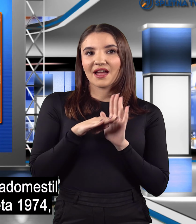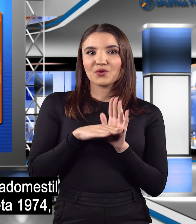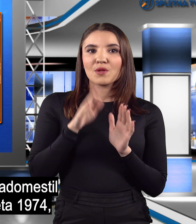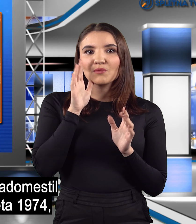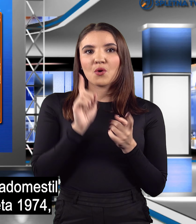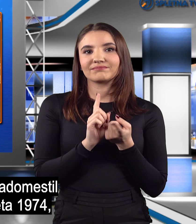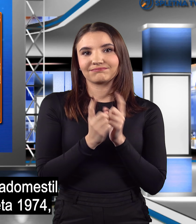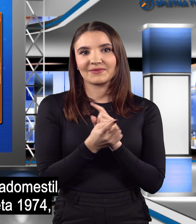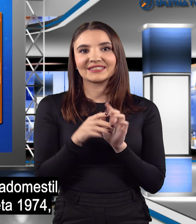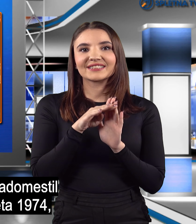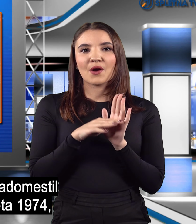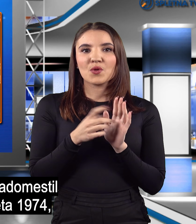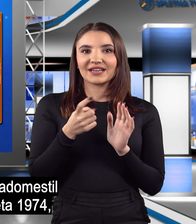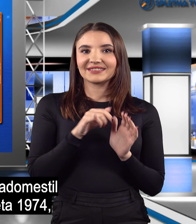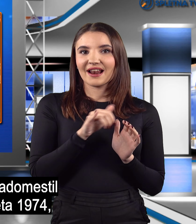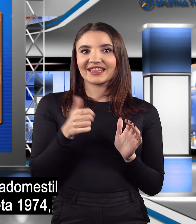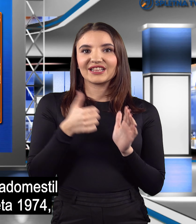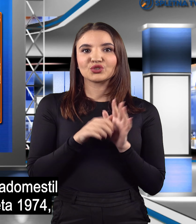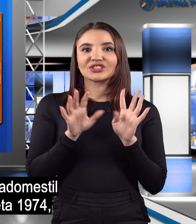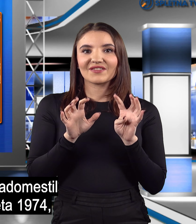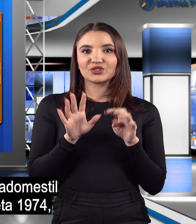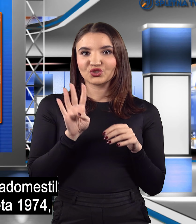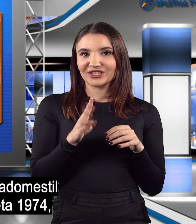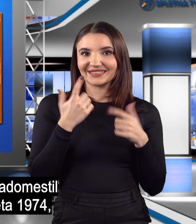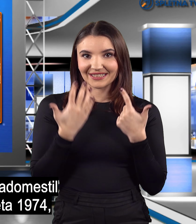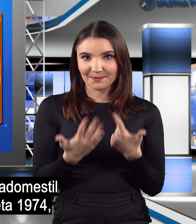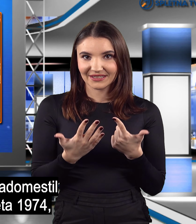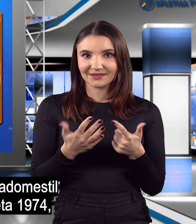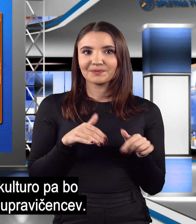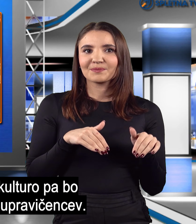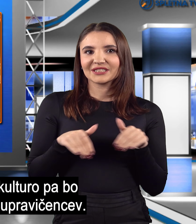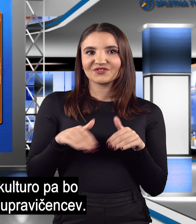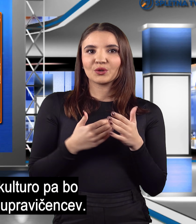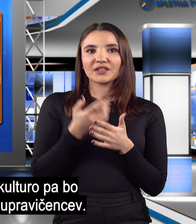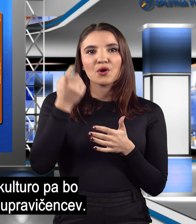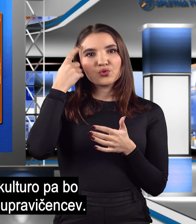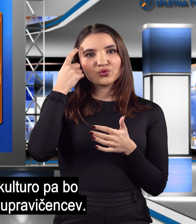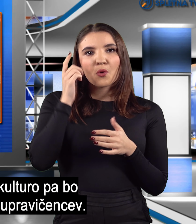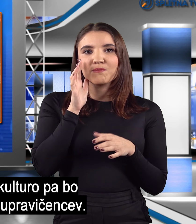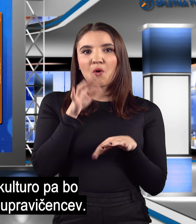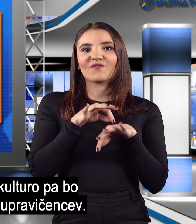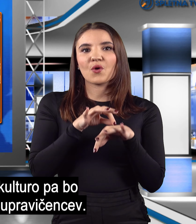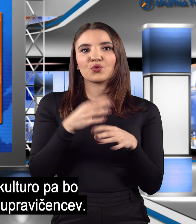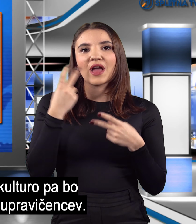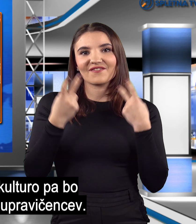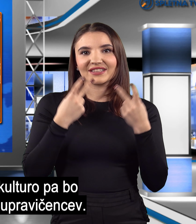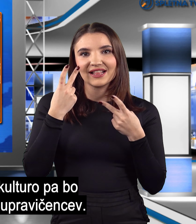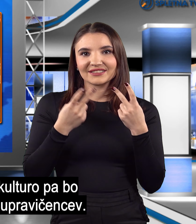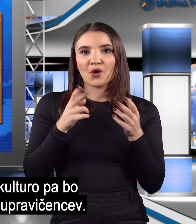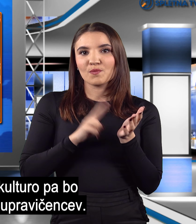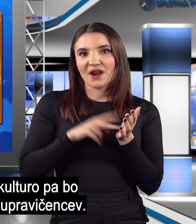Zakon bo nadomestil zakon iz leta 1974, Ministrstvo za kulturo pa bo vodilo evidenco